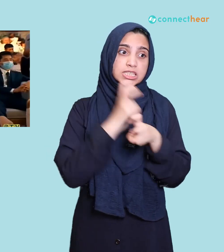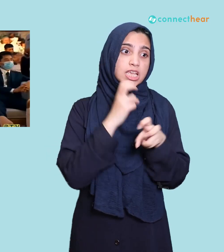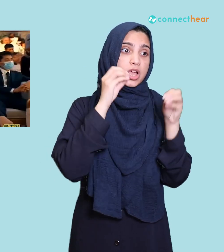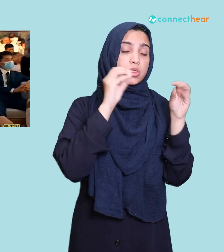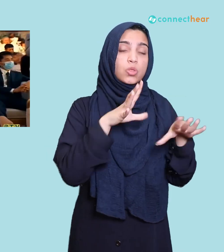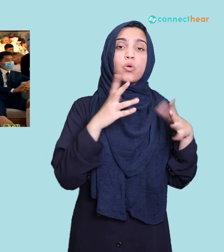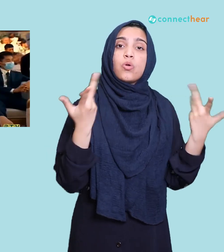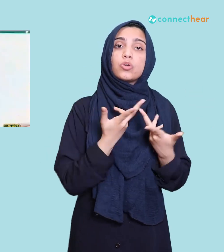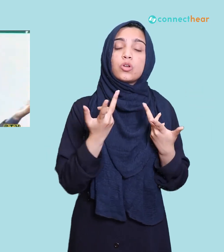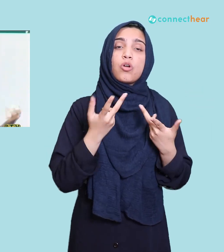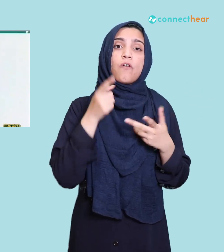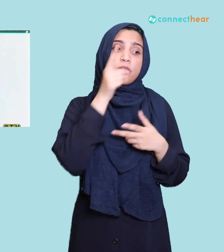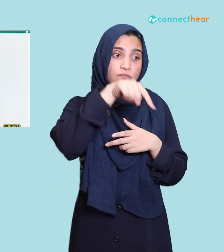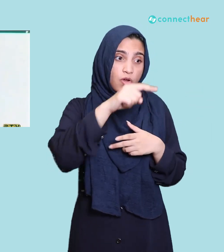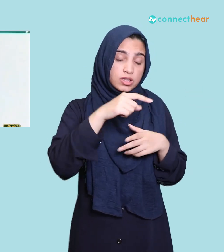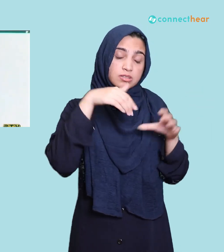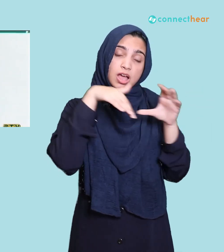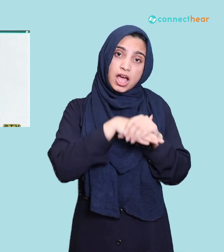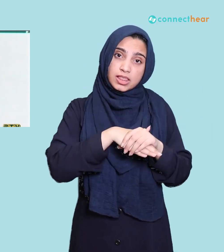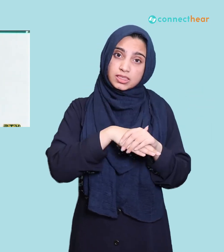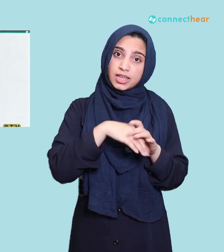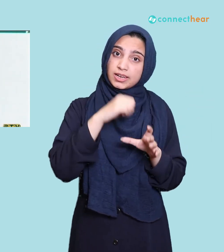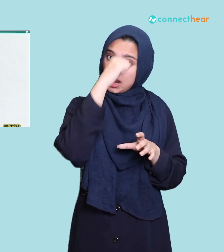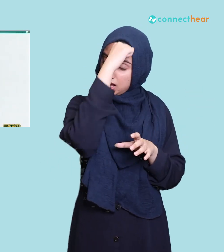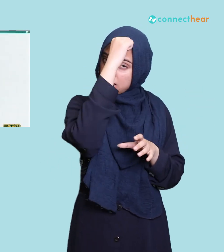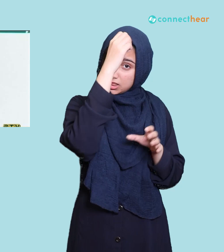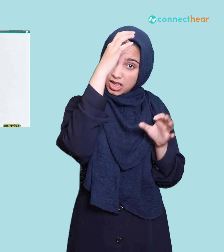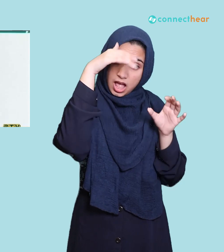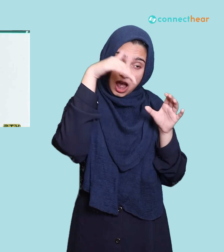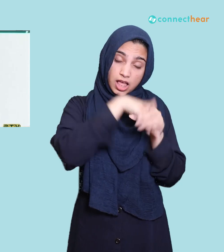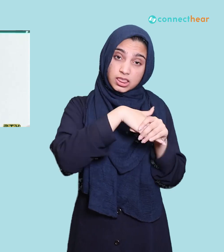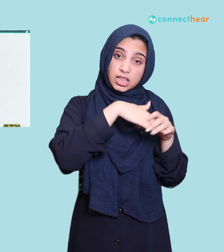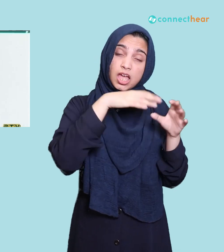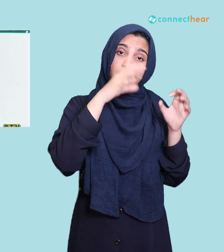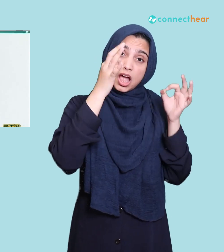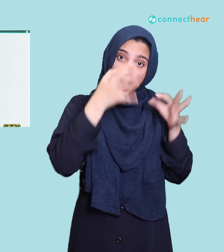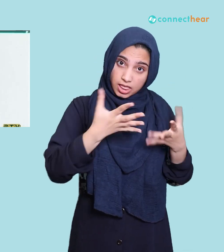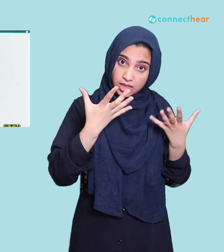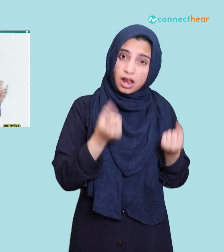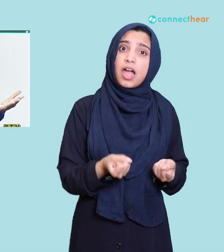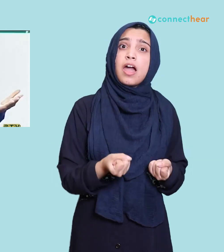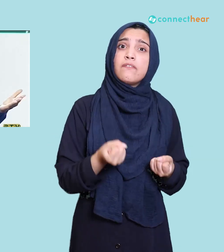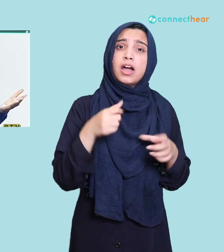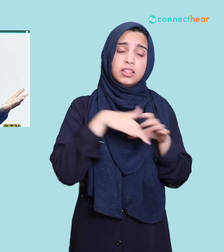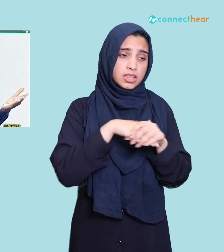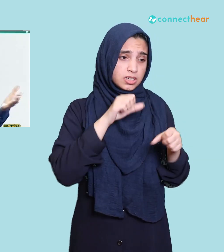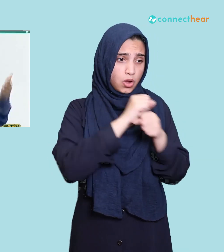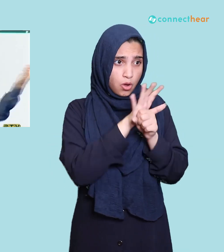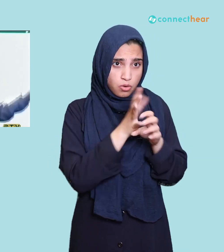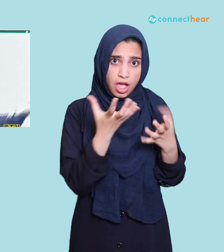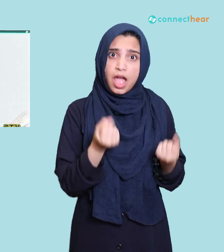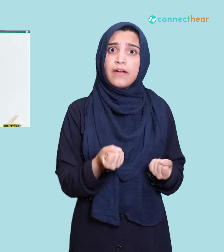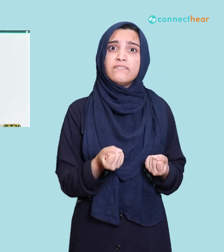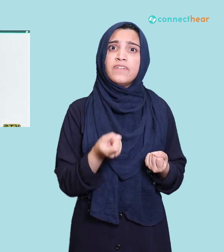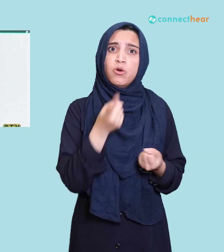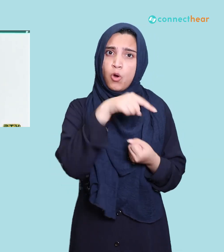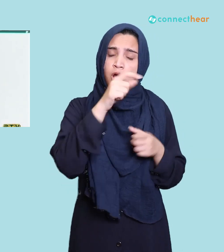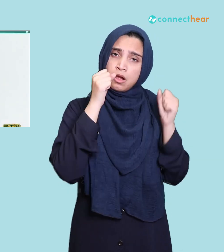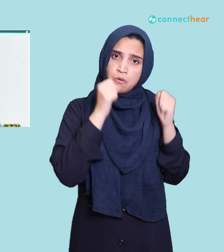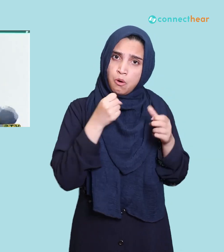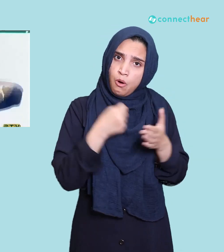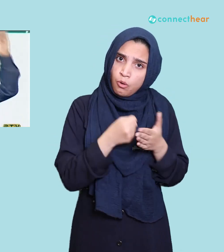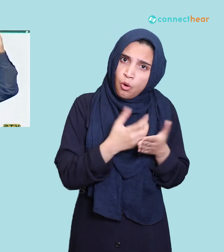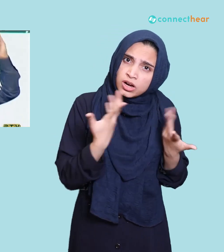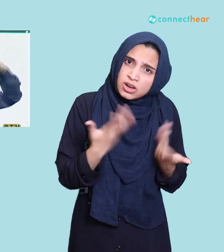دیر اندر کمرے میں اپنے 4-5 بچوں سے اور فیملی سے بند رہے گا؟ وہ ہو ہی نہیں سکتا۔ ہندوستان میں انہوں نے کوشش کی، وہ نہیں ہوئی،